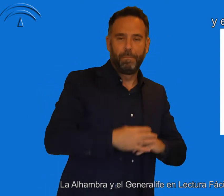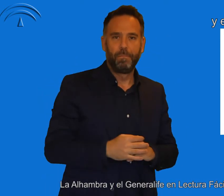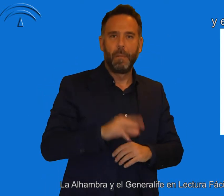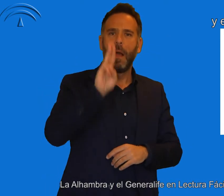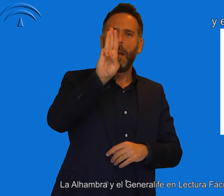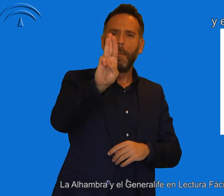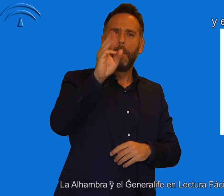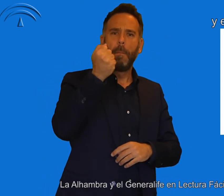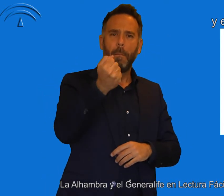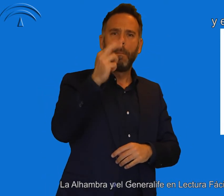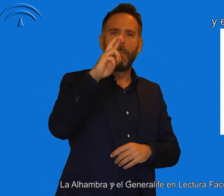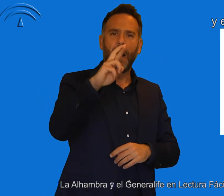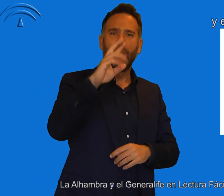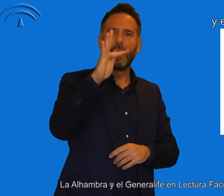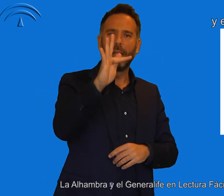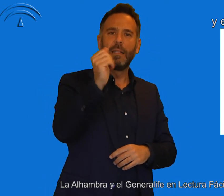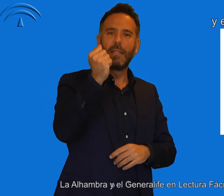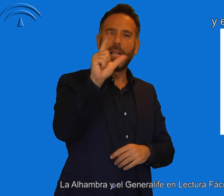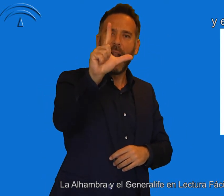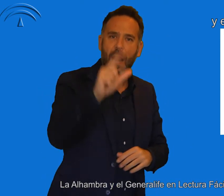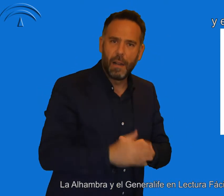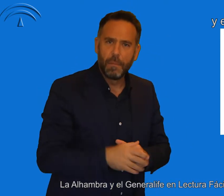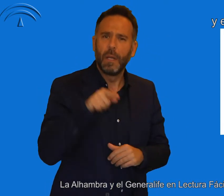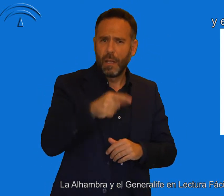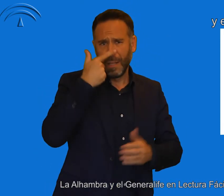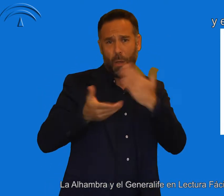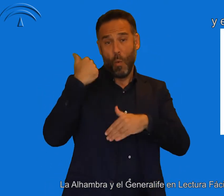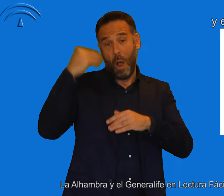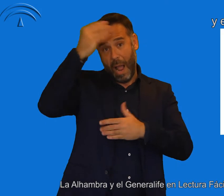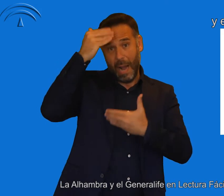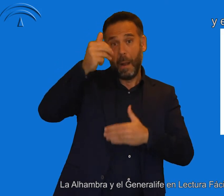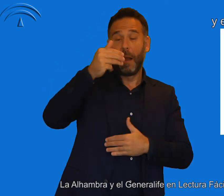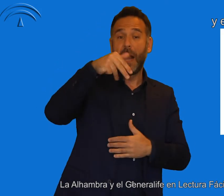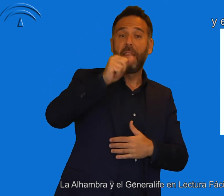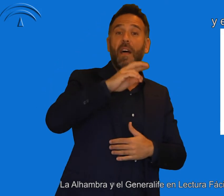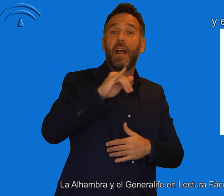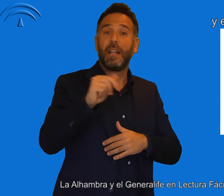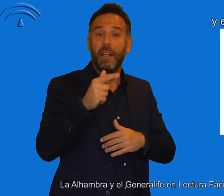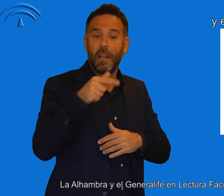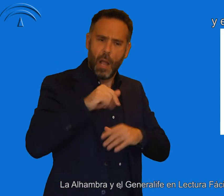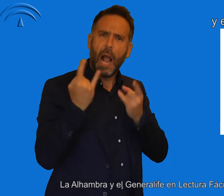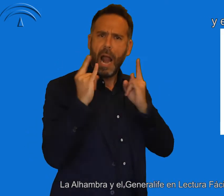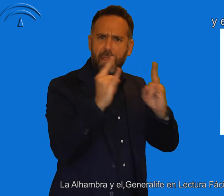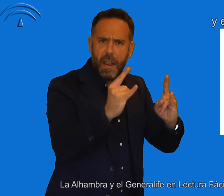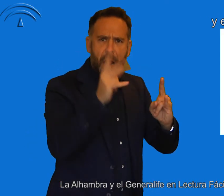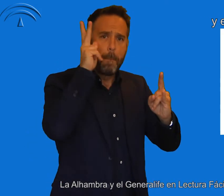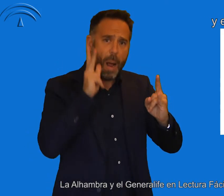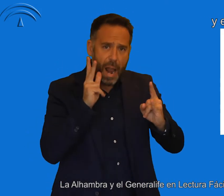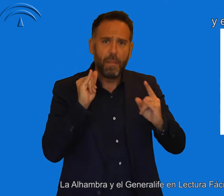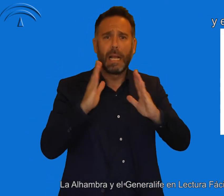El Partal. En tiempo de los nazaríes, el Partal estaba ocupado por jardines, palacios y casas